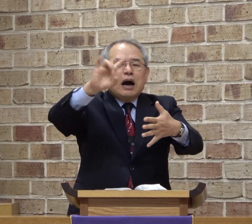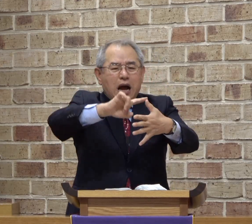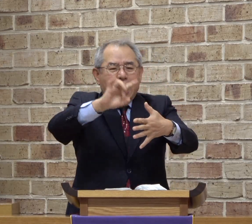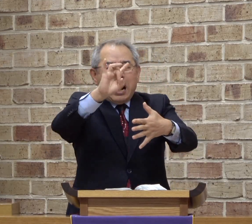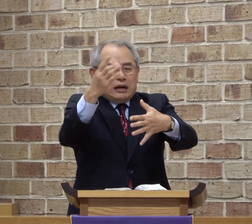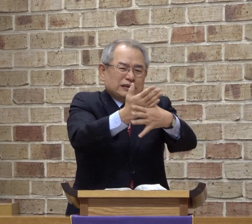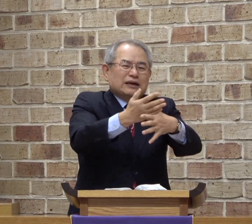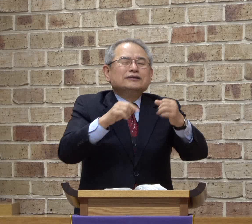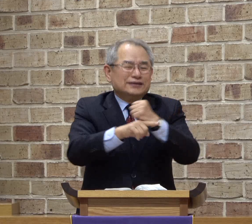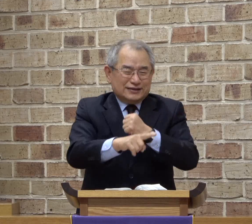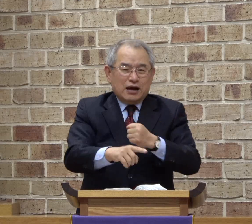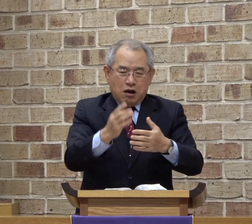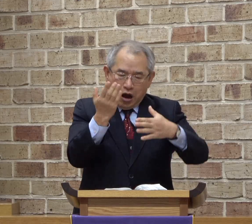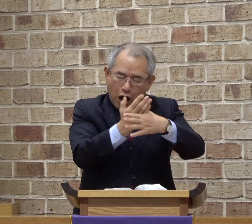코로나니까 멀리 떨어져서